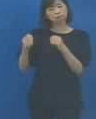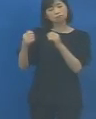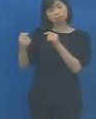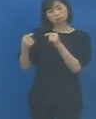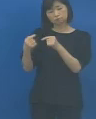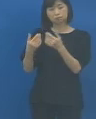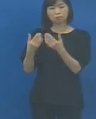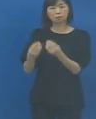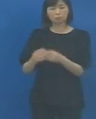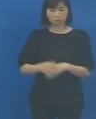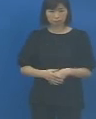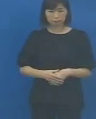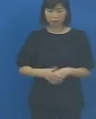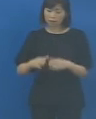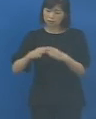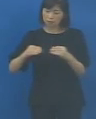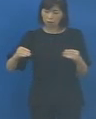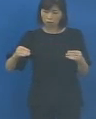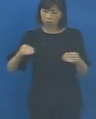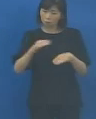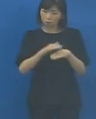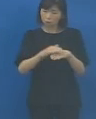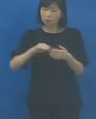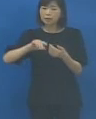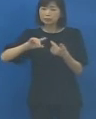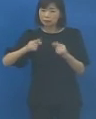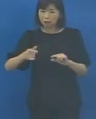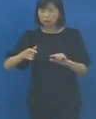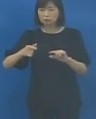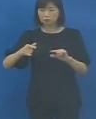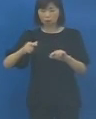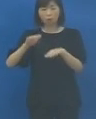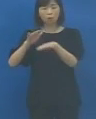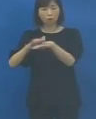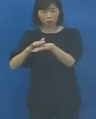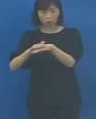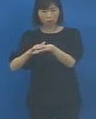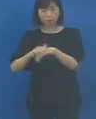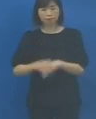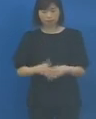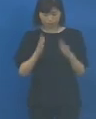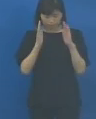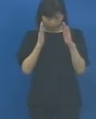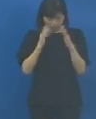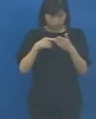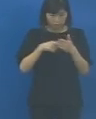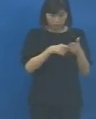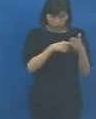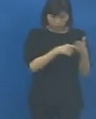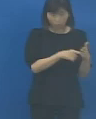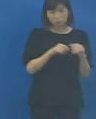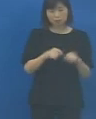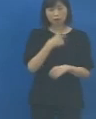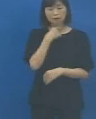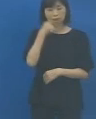違ったそういう別ルート、別の対策の方もきっちり力を入れていきたいと思ってます